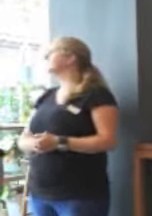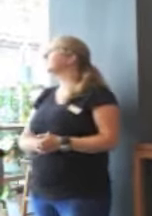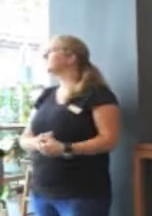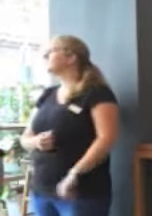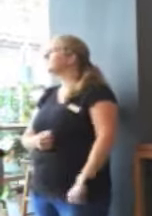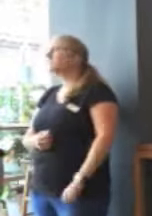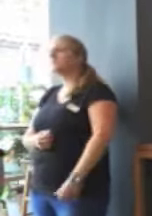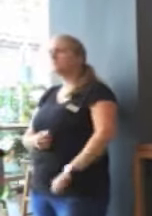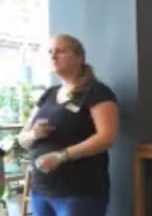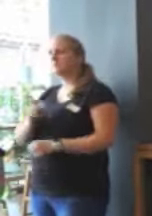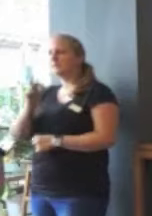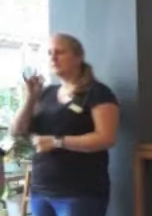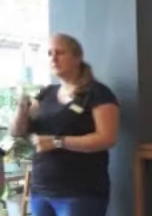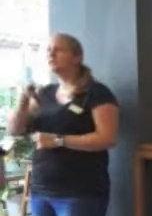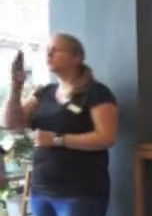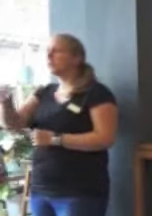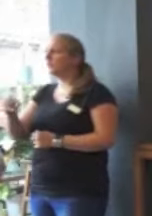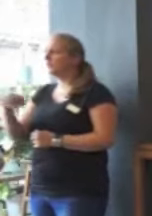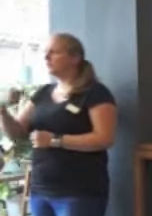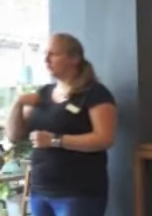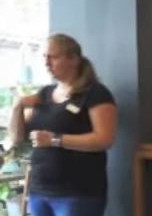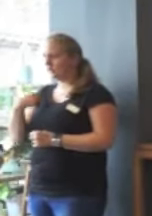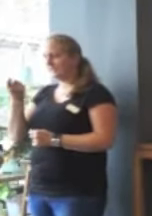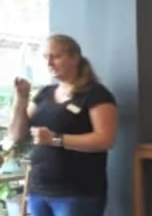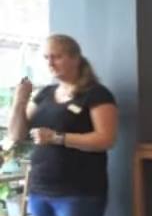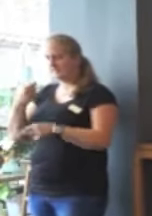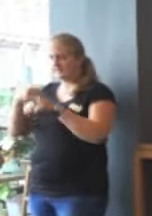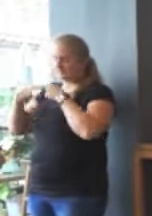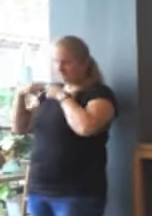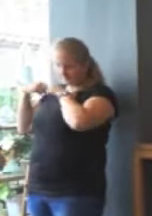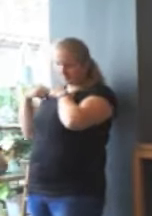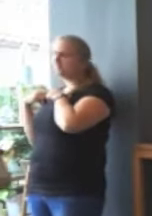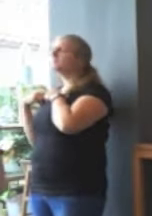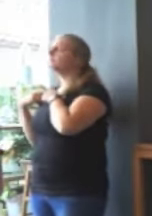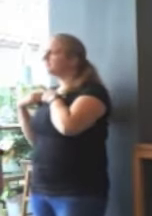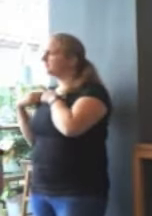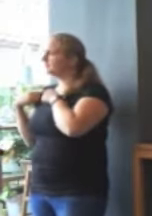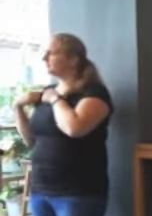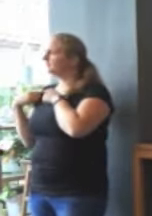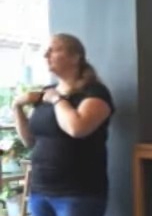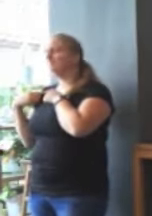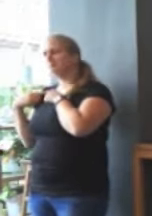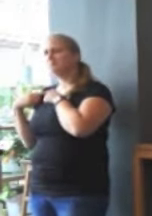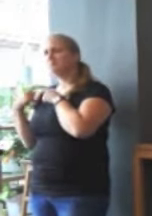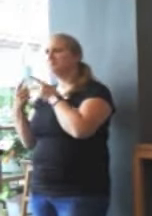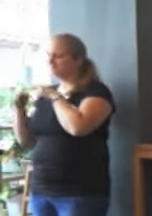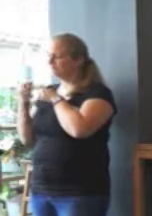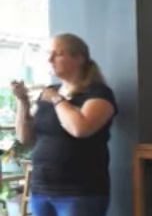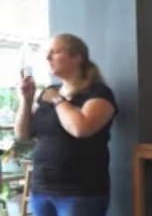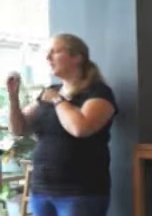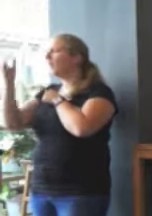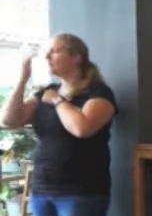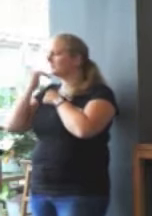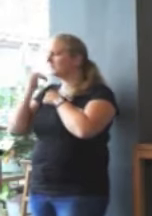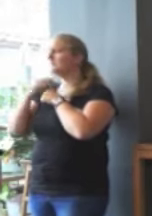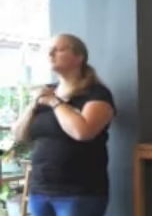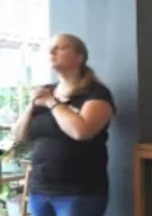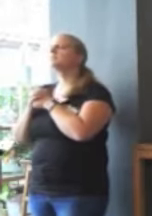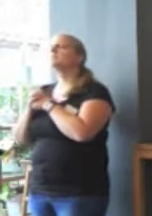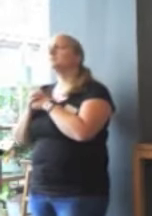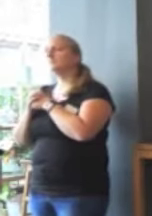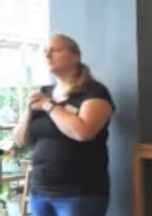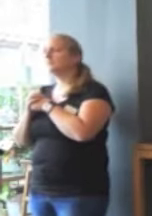Ja, och då går jag bakåt lite grann också. Ett antal år bakåt i tiden. Förutom